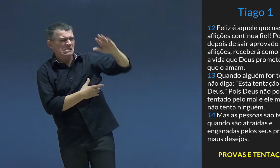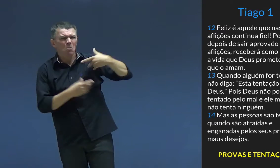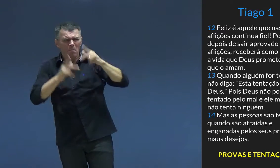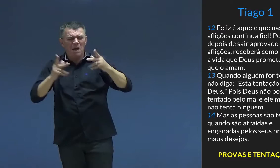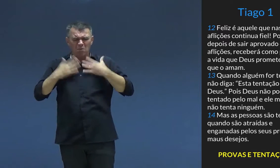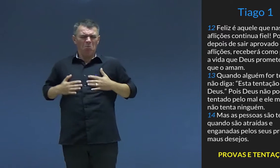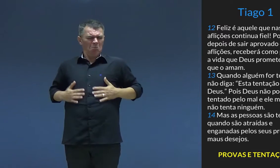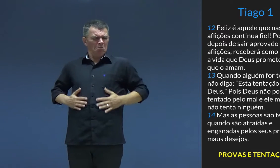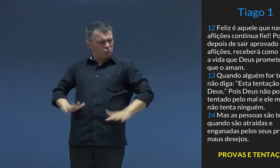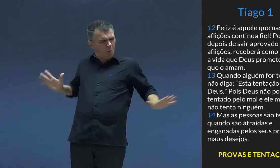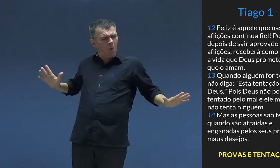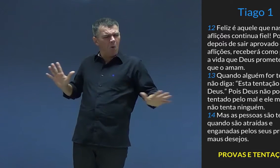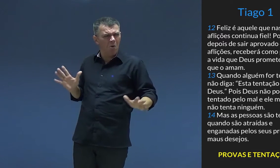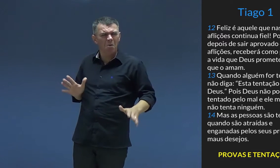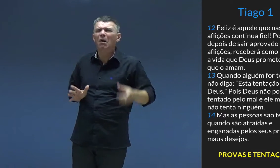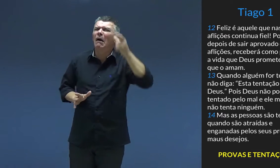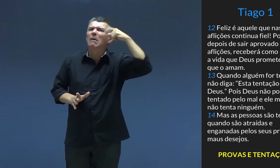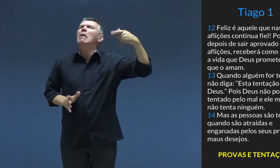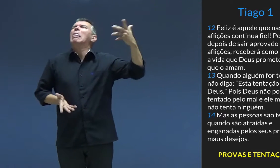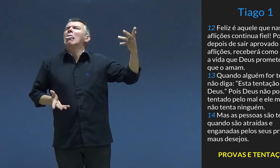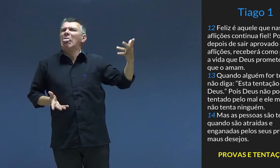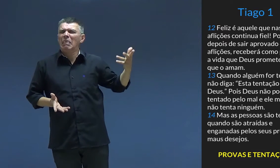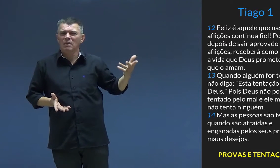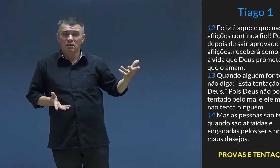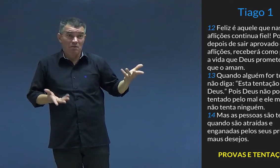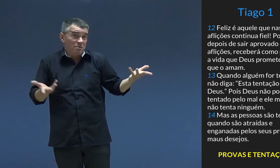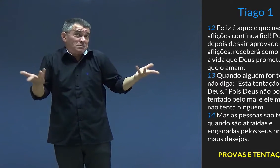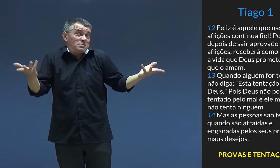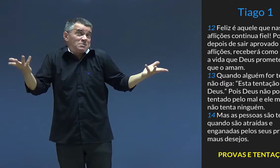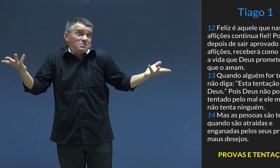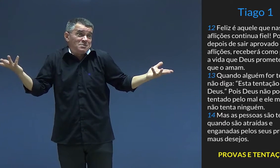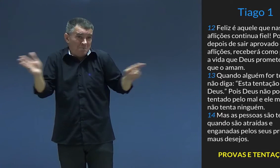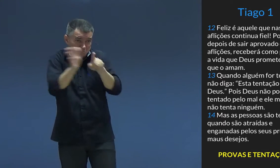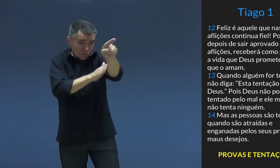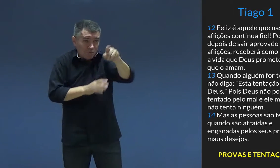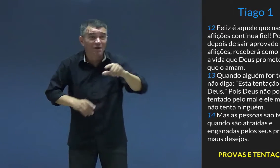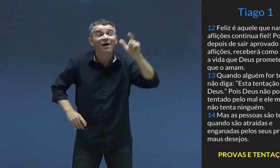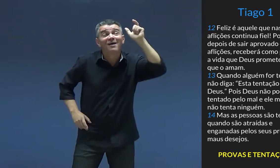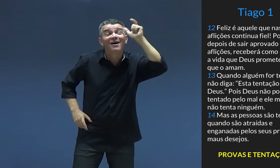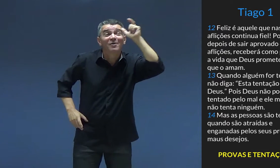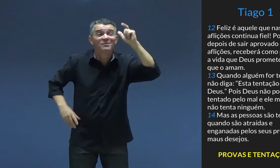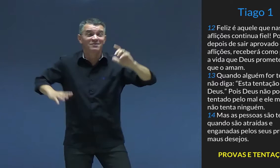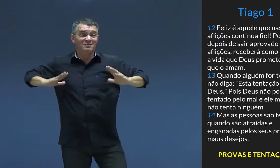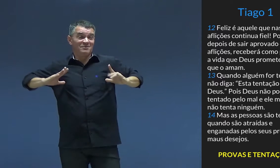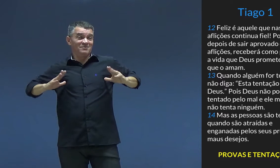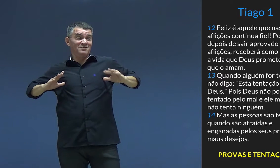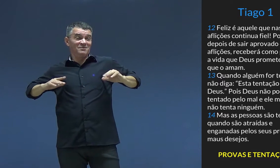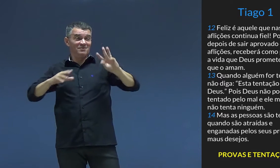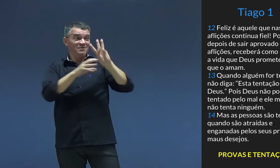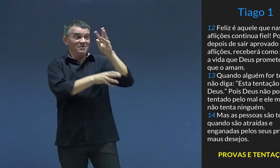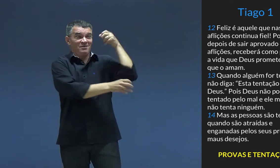sai daqui, eu quero ficar em paz. Ah, quem que ele pensa que é? Né? O diabo está